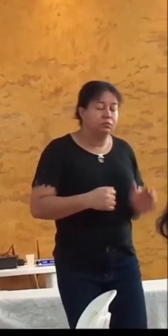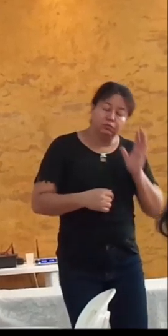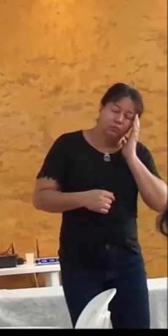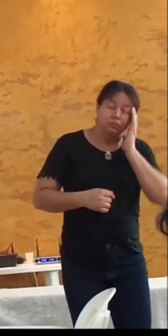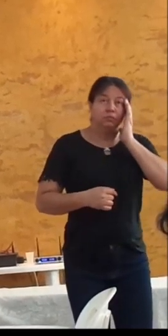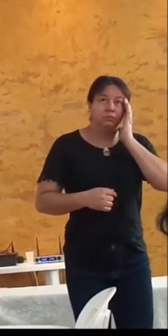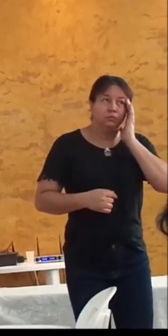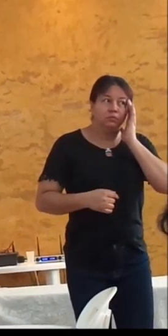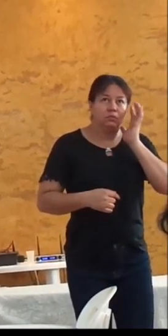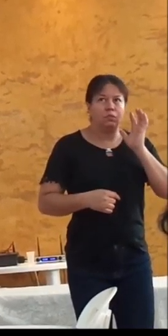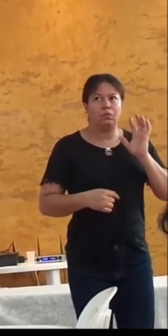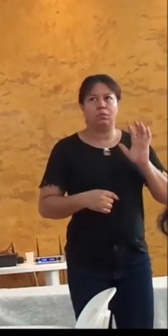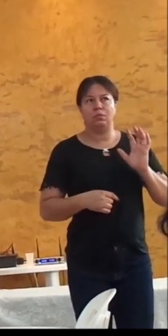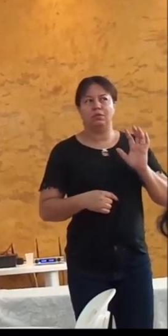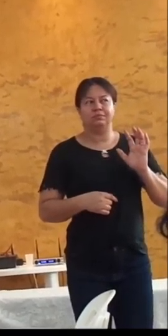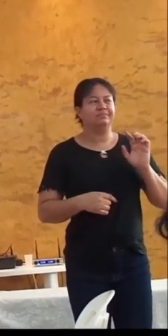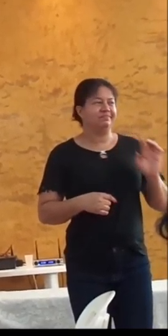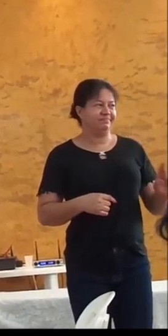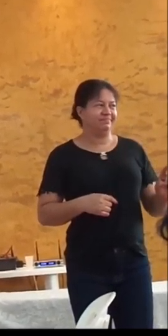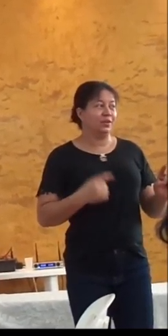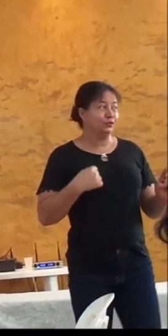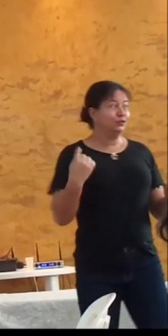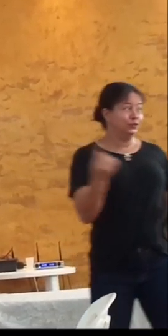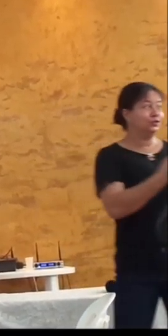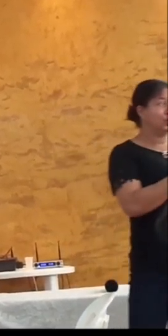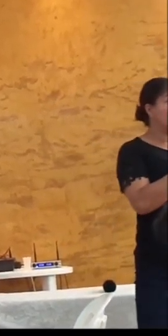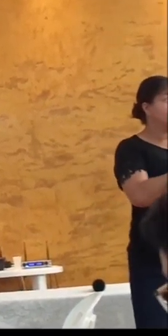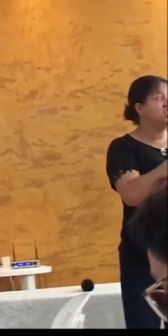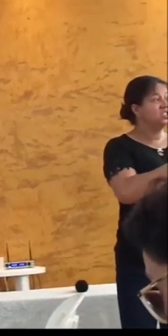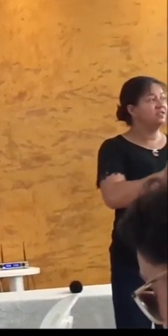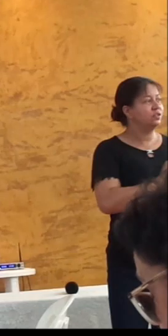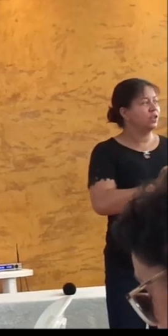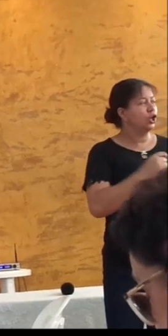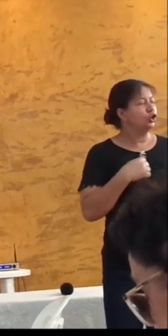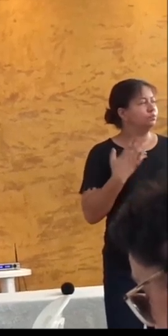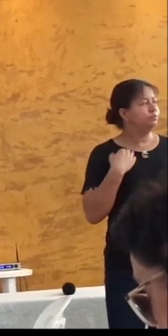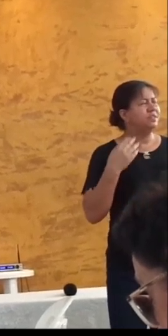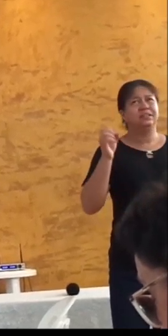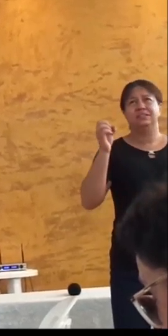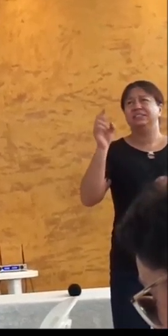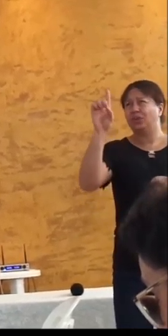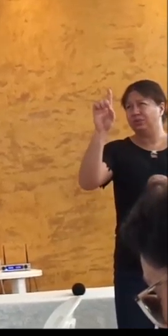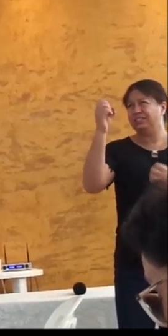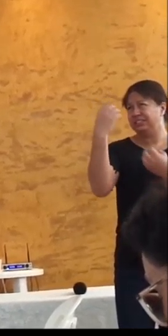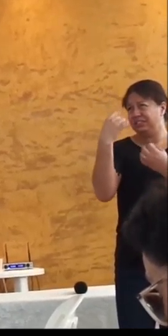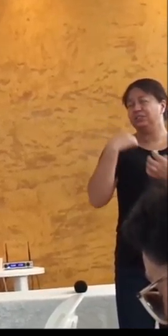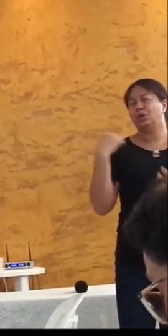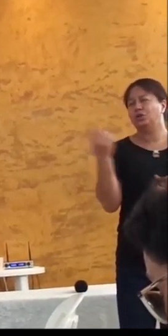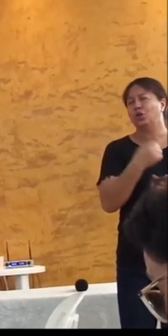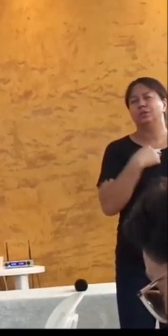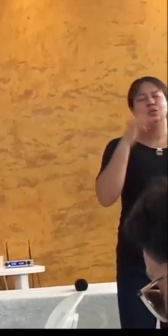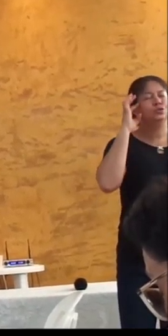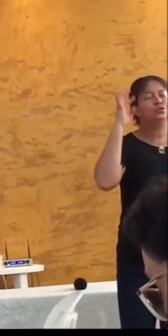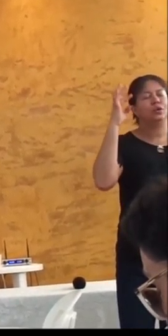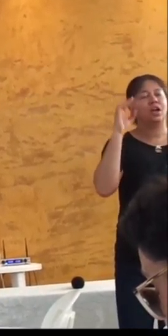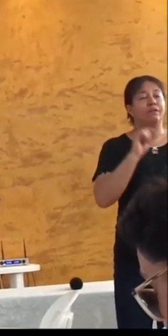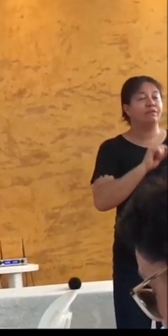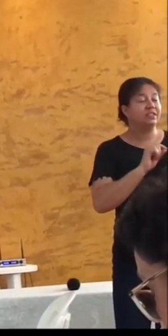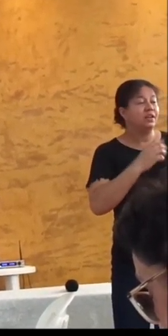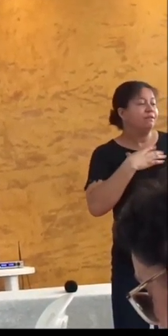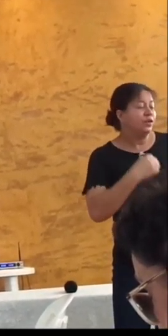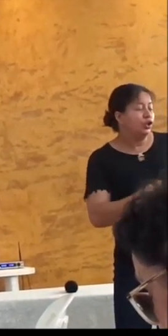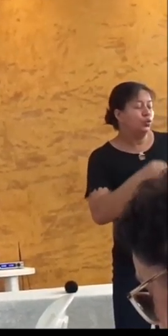Nós precisamos pedir a Deus que nos ensine a sonhar os nossos filhos,